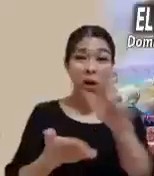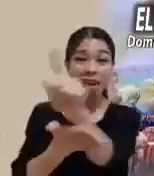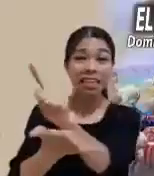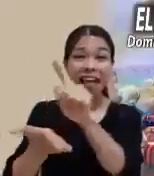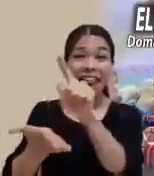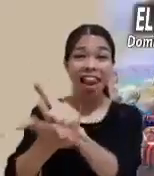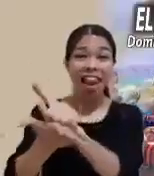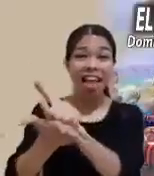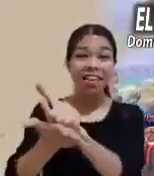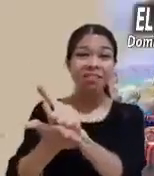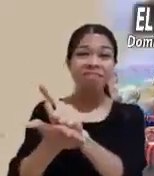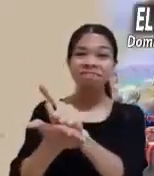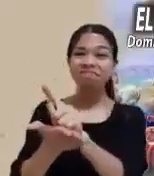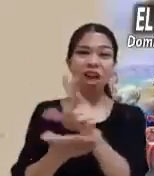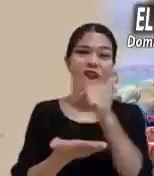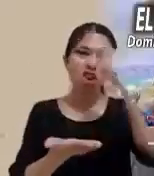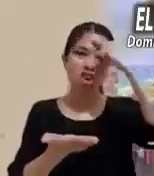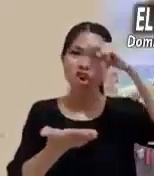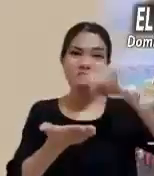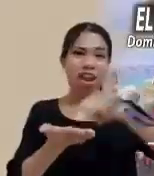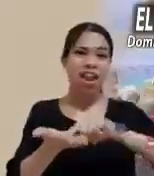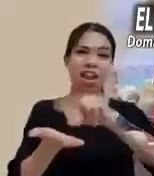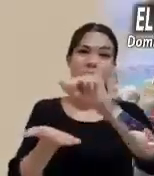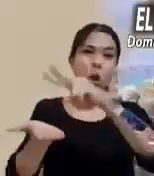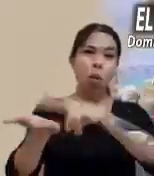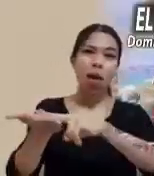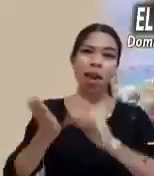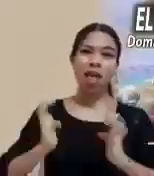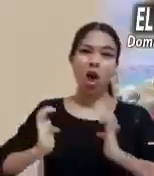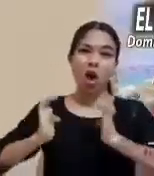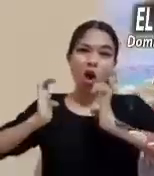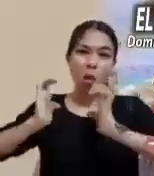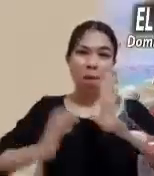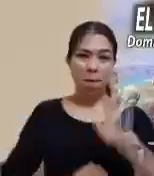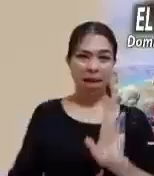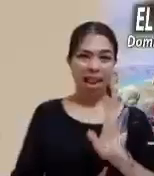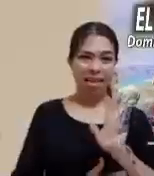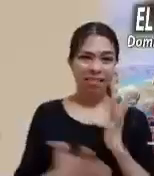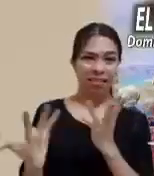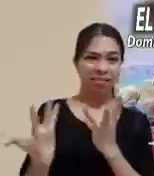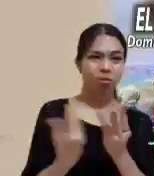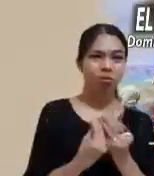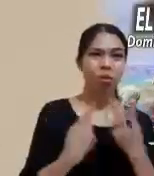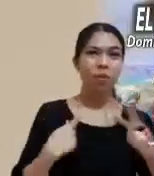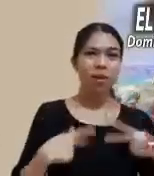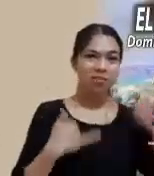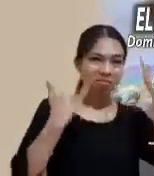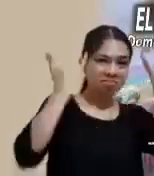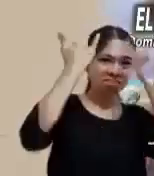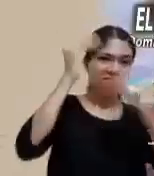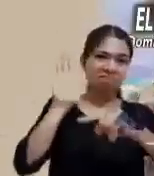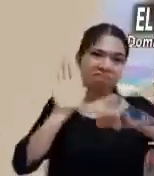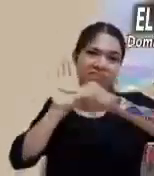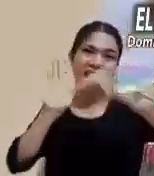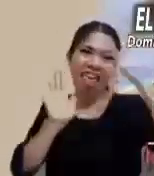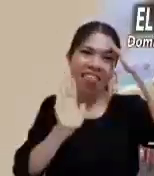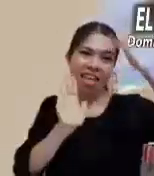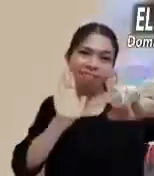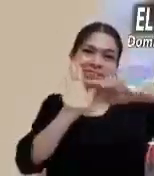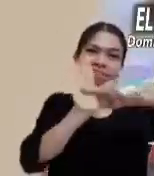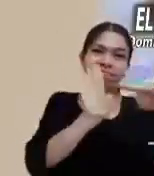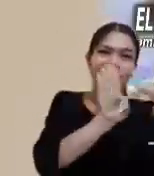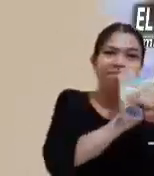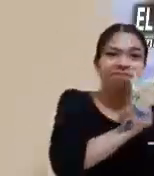legalidad. Todo esto que afirman de nuestro continente tenemos que reconocer que